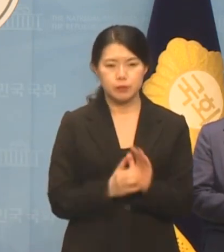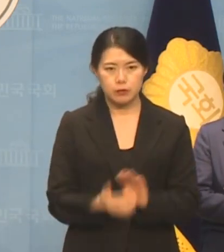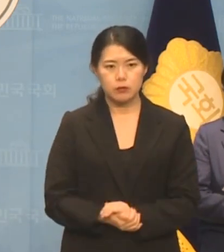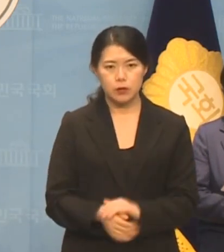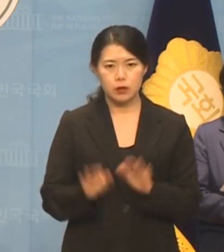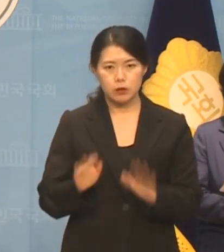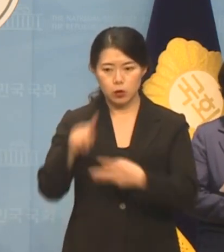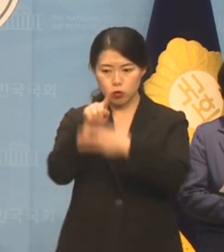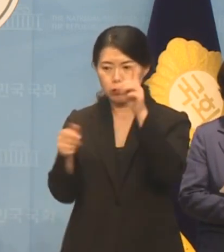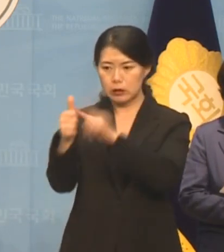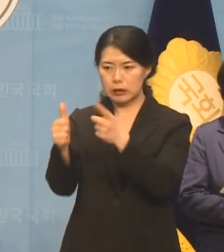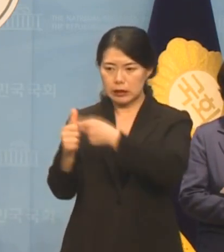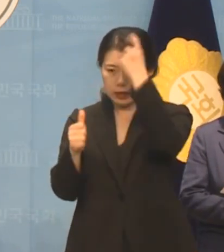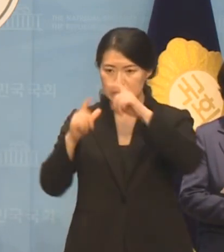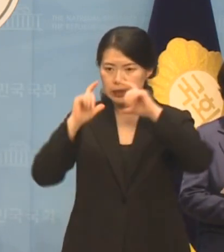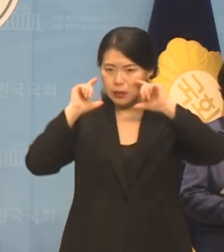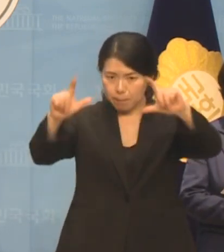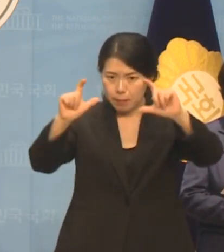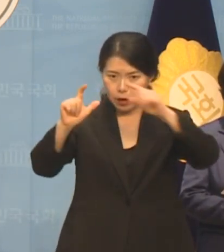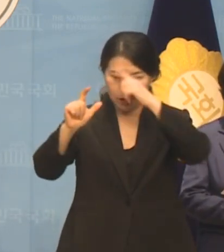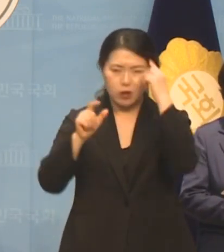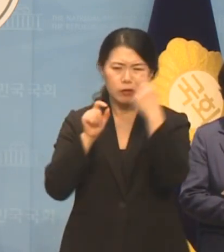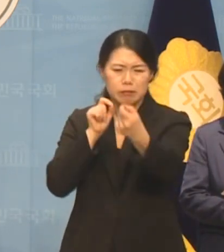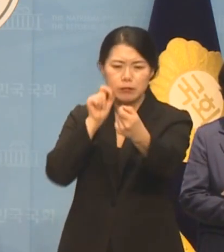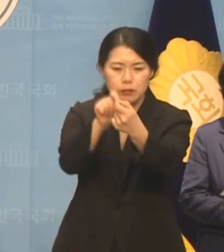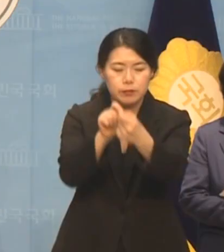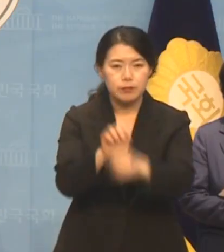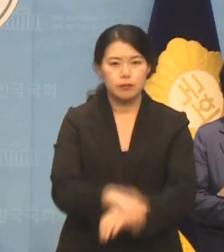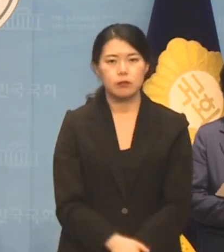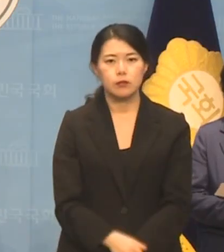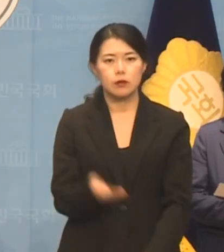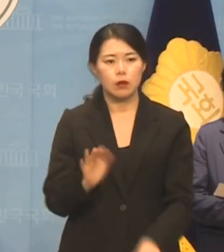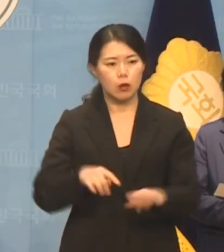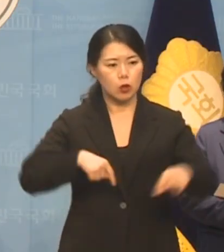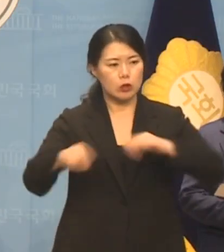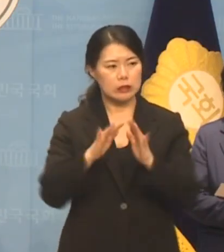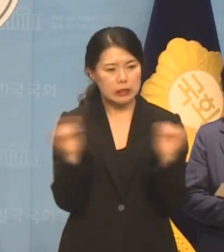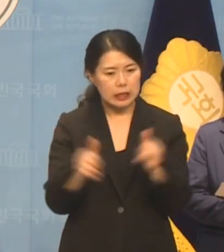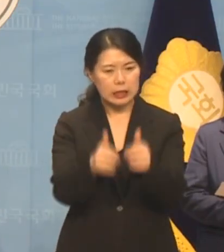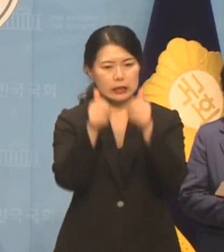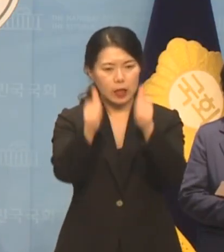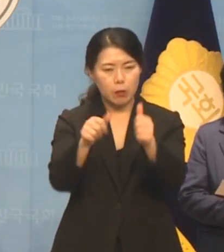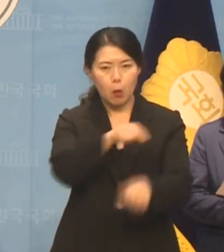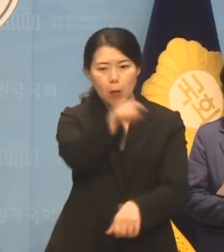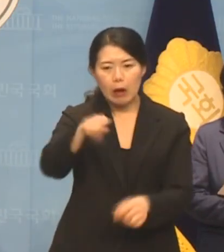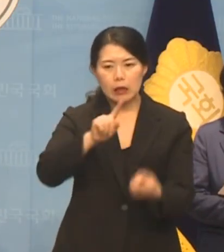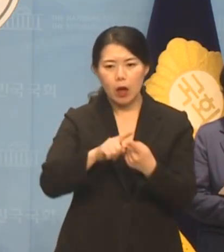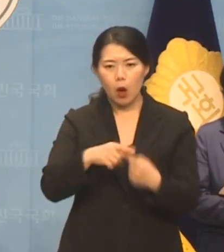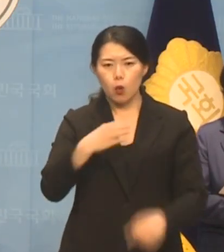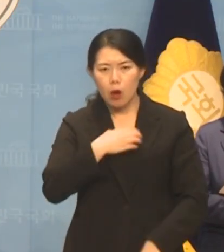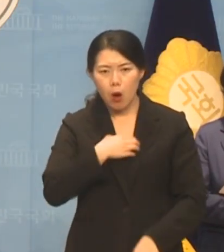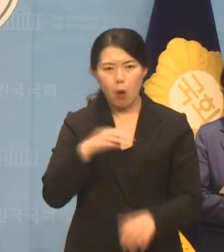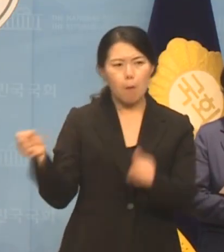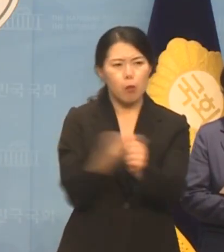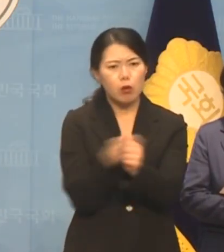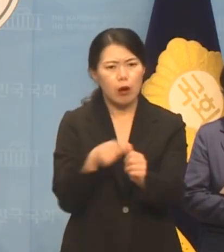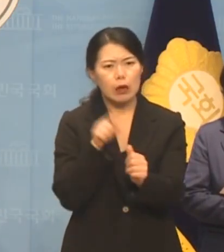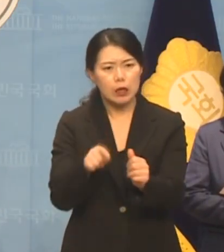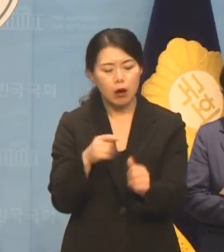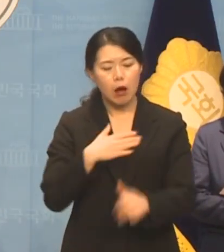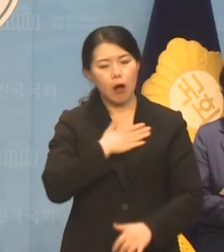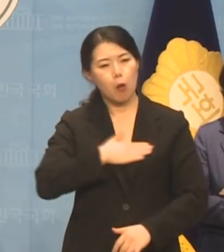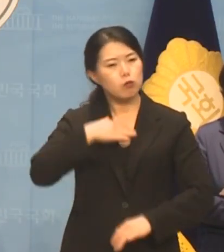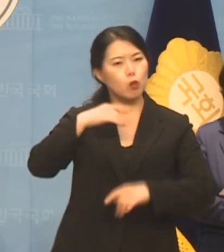피청구인 윤석열에 대한 탄핵 심판 선고가 임박한 가운데 정치인과 사법부를 향한 위협과 폭력은 단순한